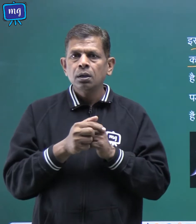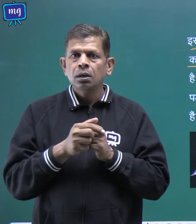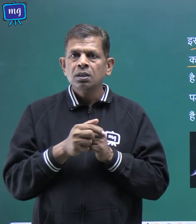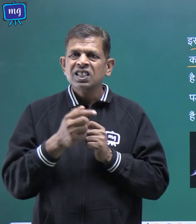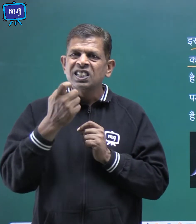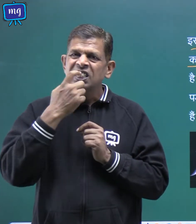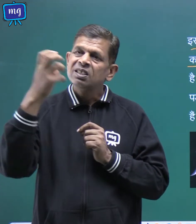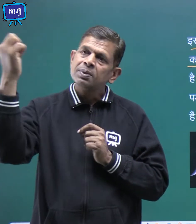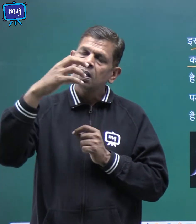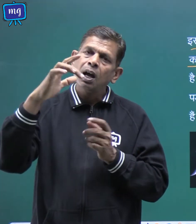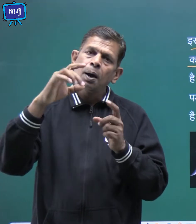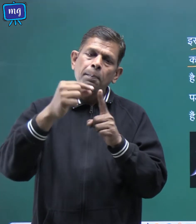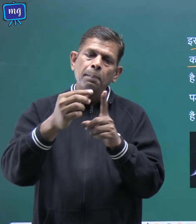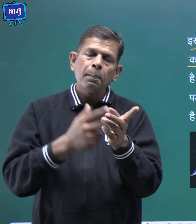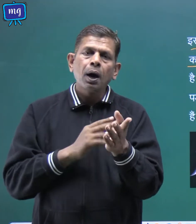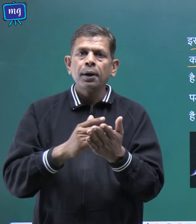चमकीला भाग